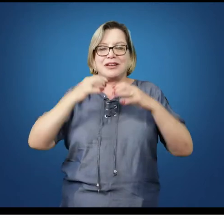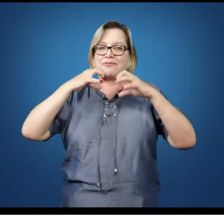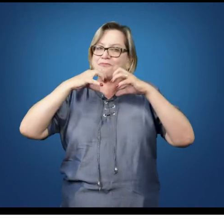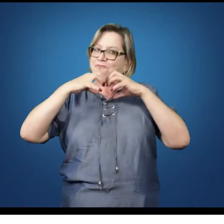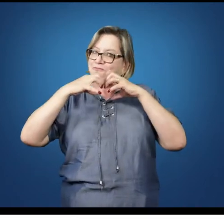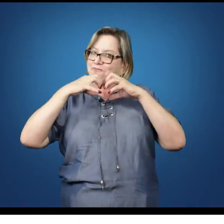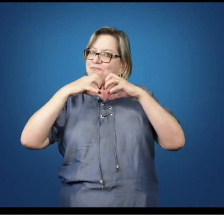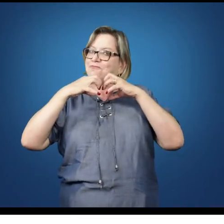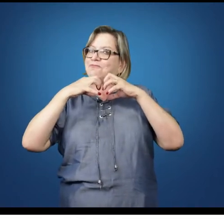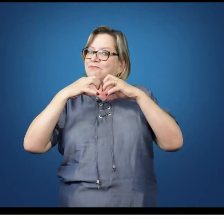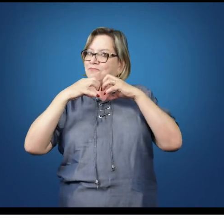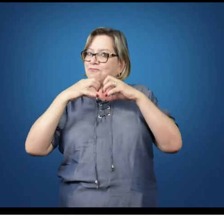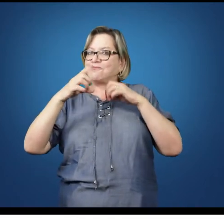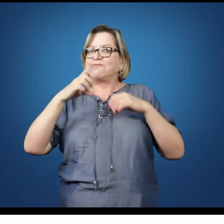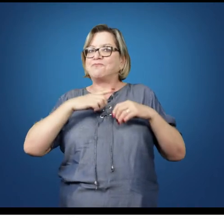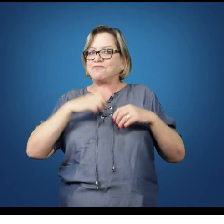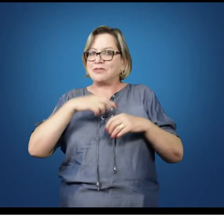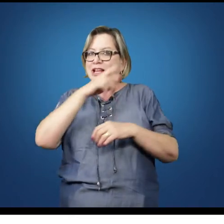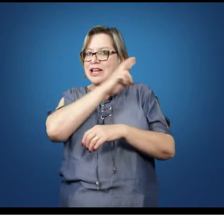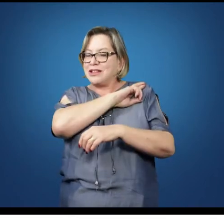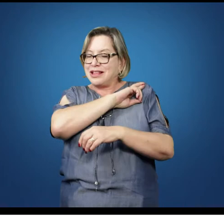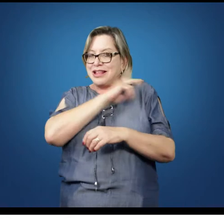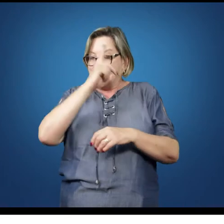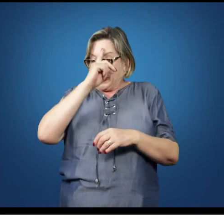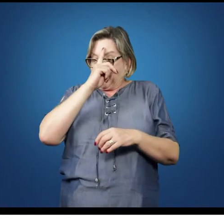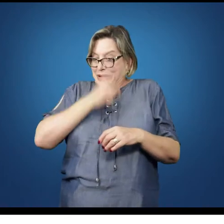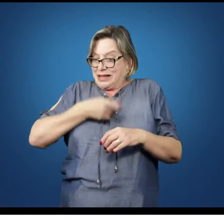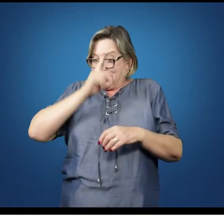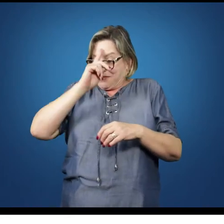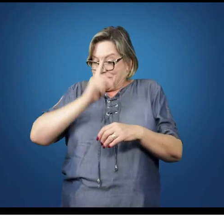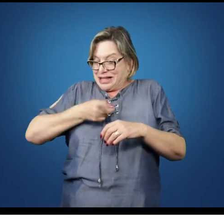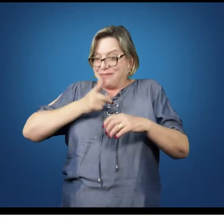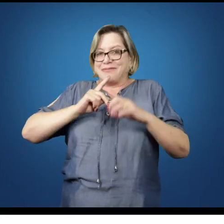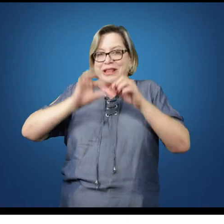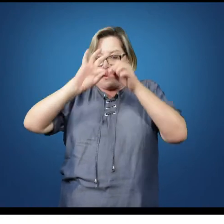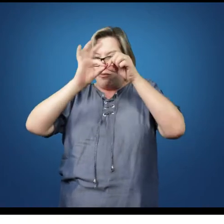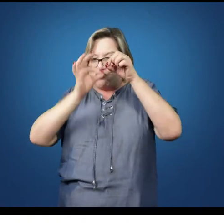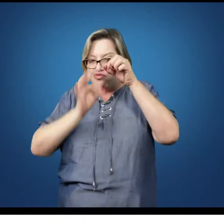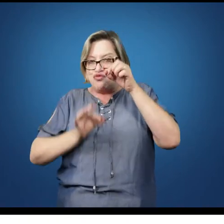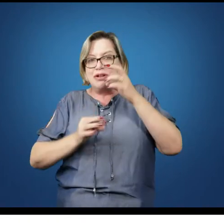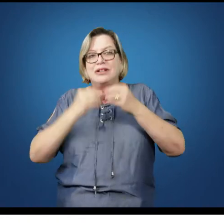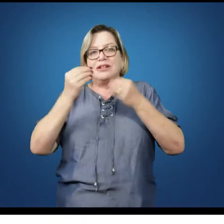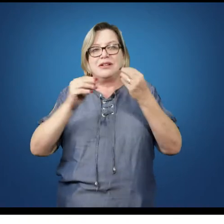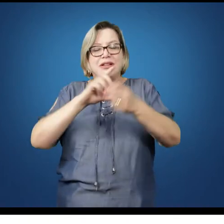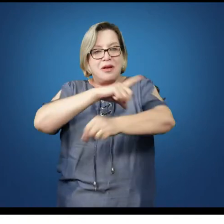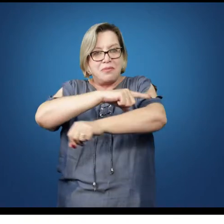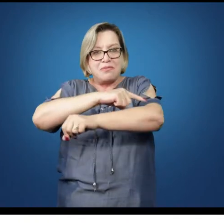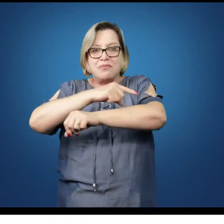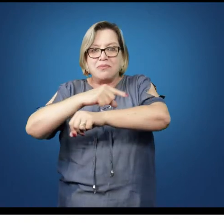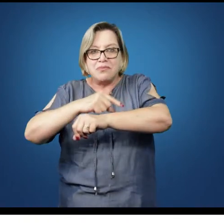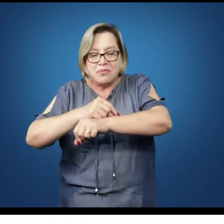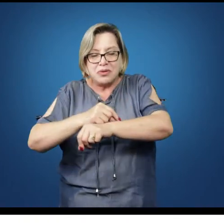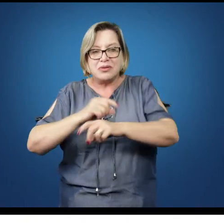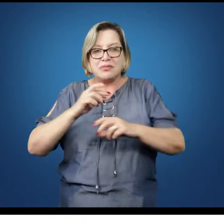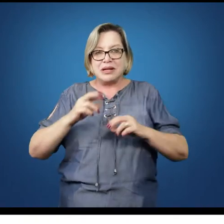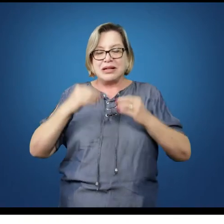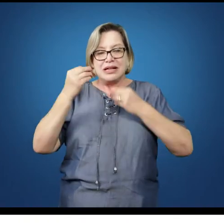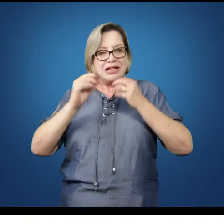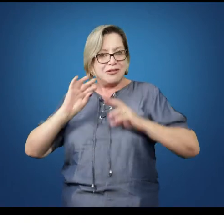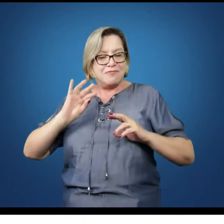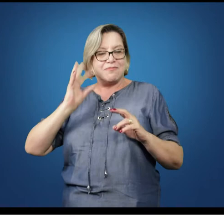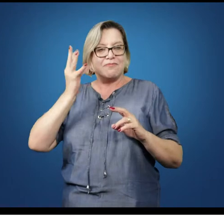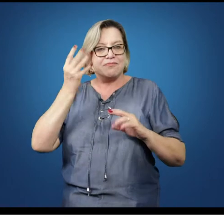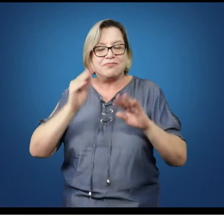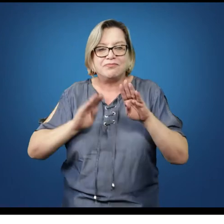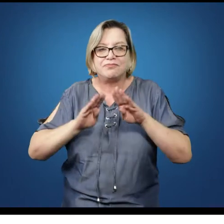cérebro, que tem a função de mandar os impulsos nervosos, os impulsos elétricos às nossas musculaturas, para que elas executem o